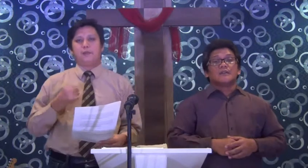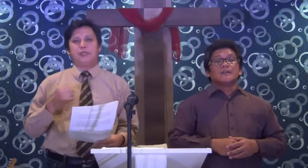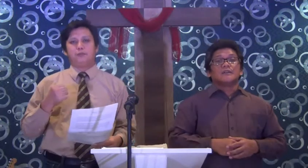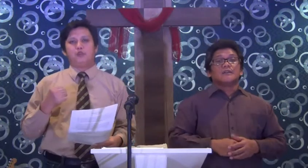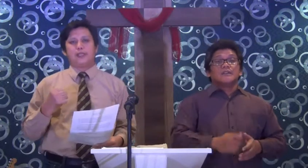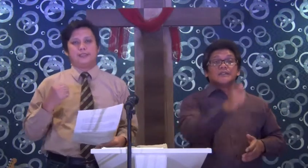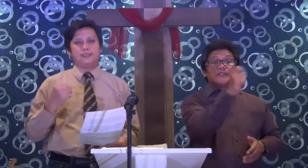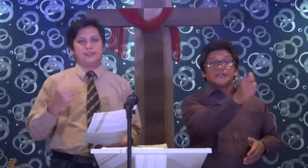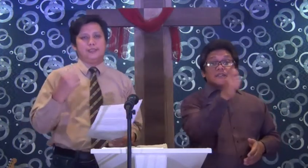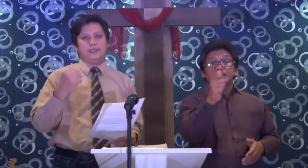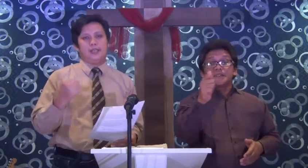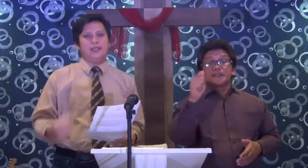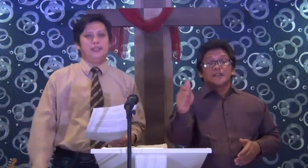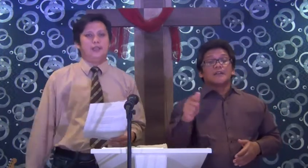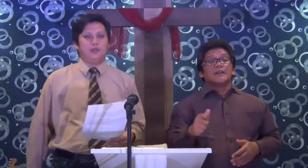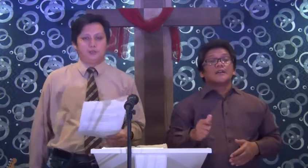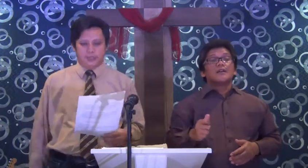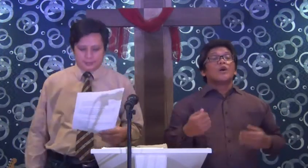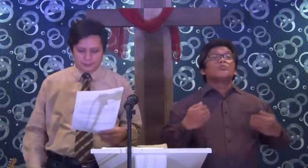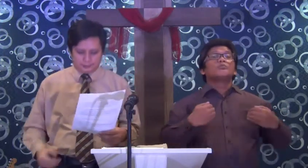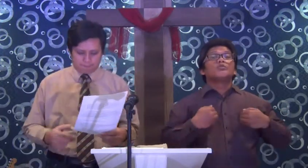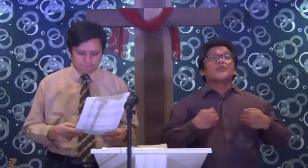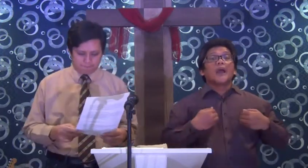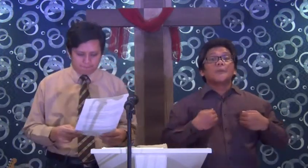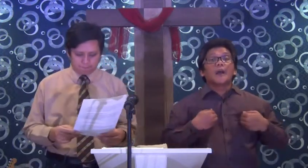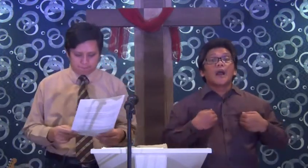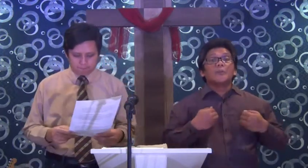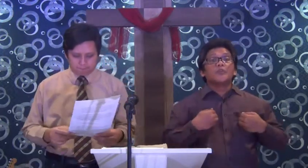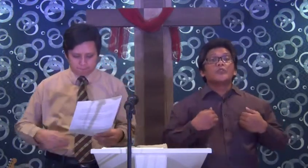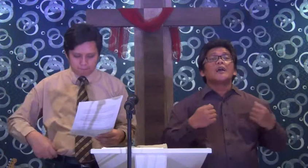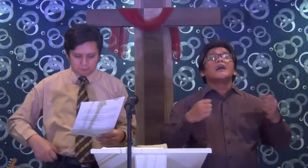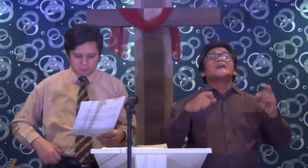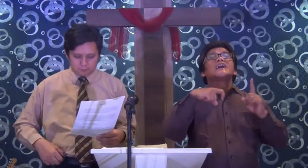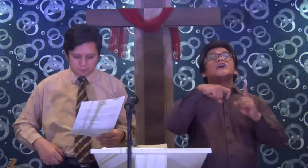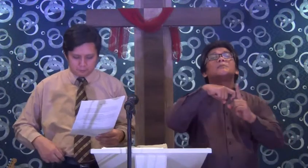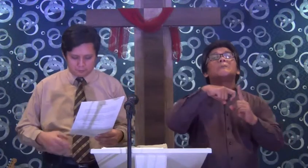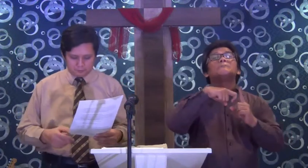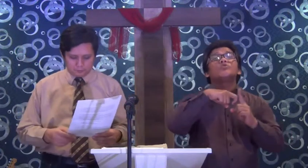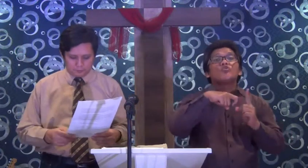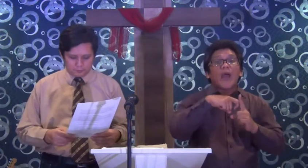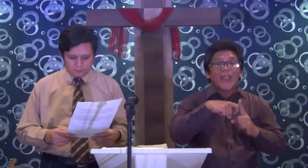setiap kita memiliki potensi ilahi yang luar biasa